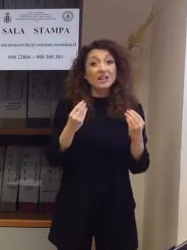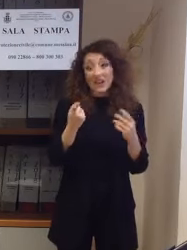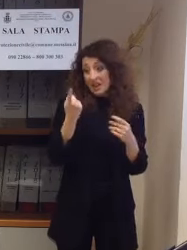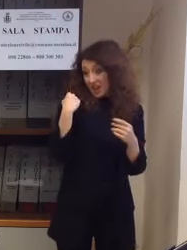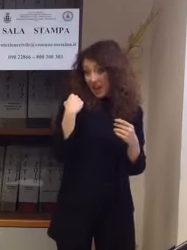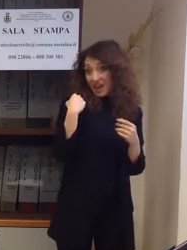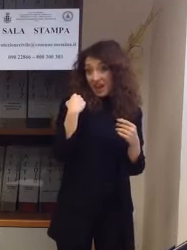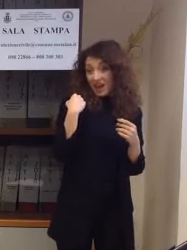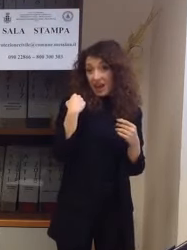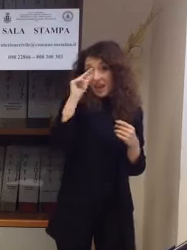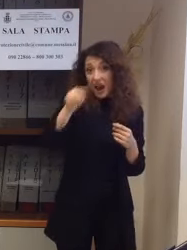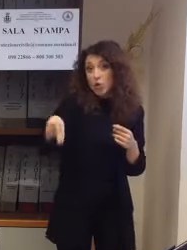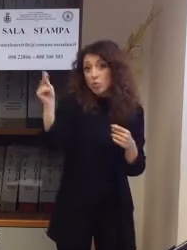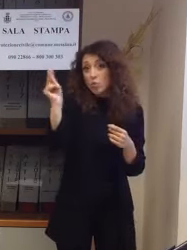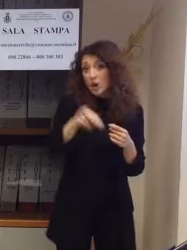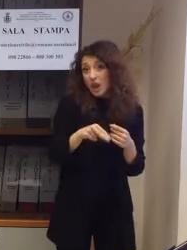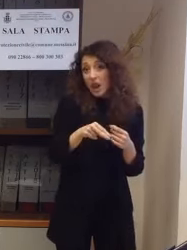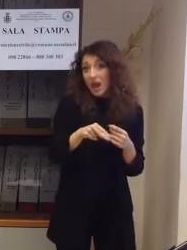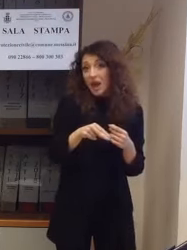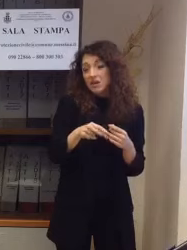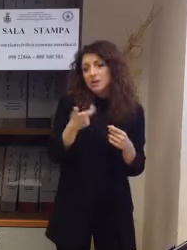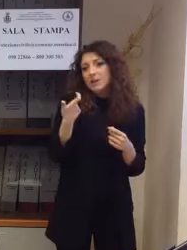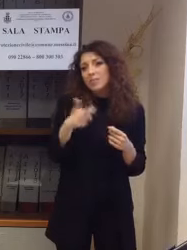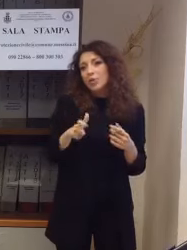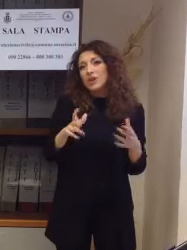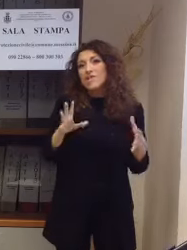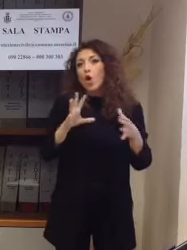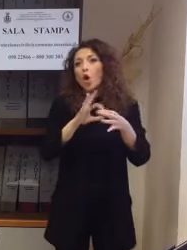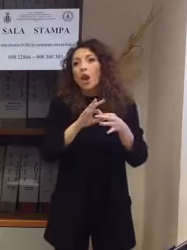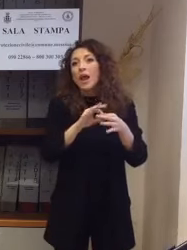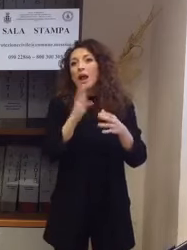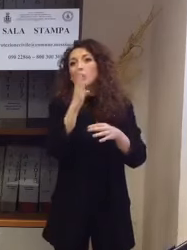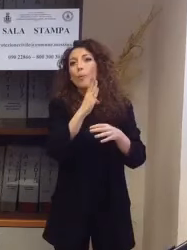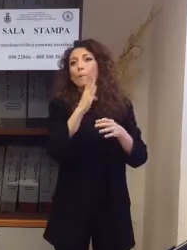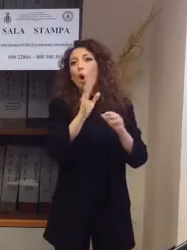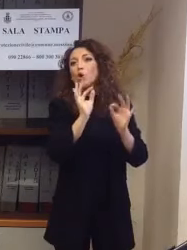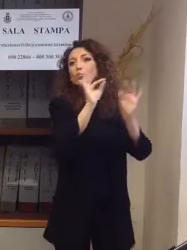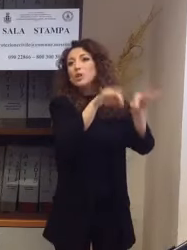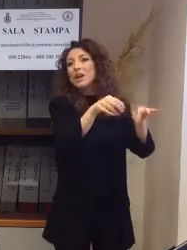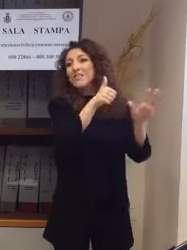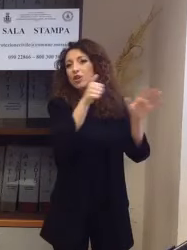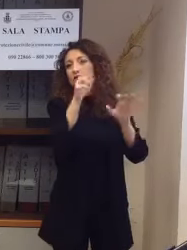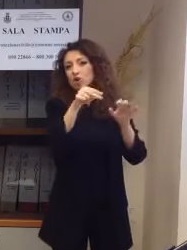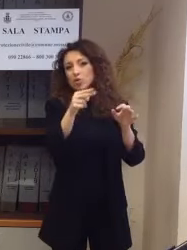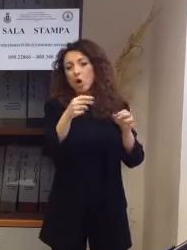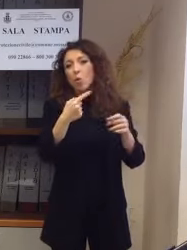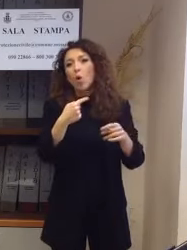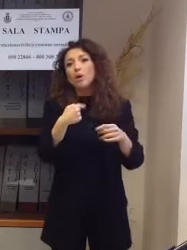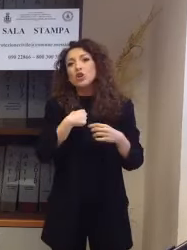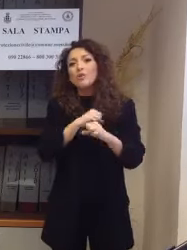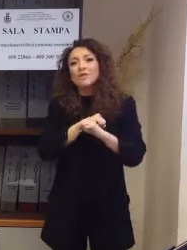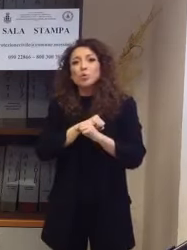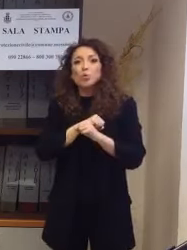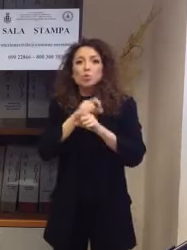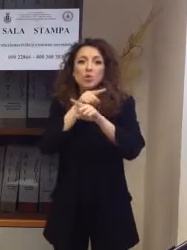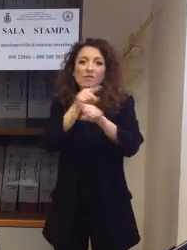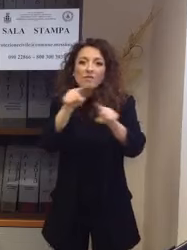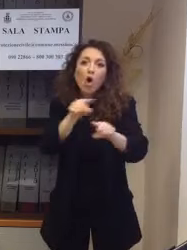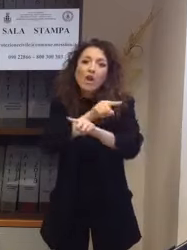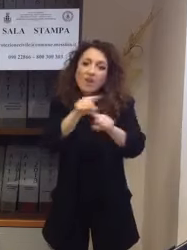ieri perché io mi sono fidato di voi e voi siete stati onesti. Il patto